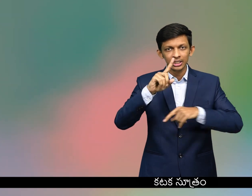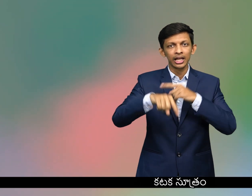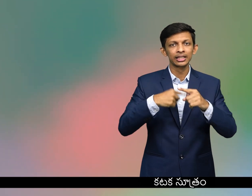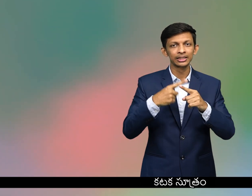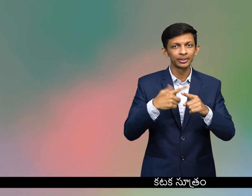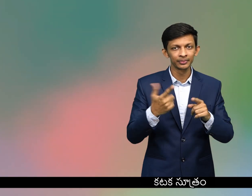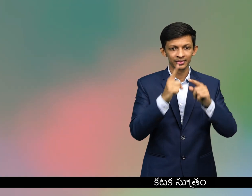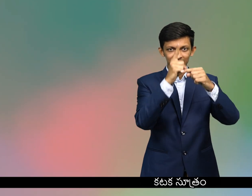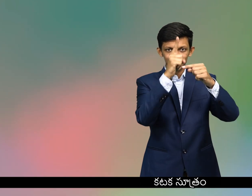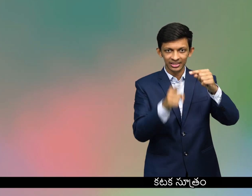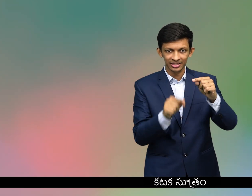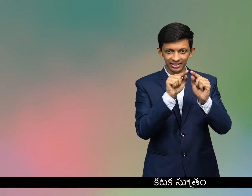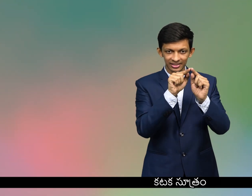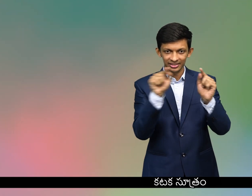కటక సూత్రం,